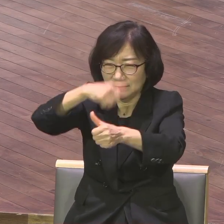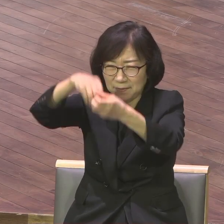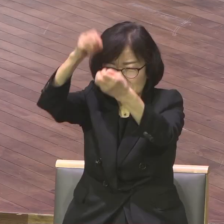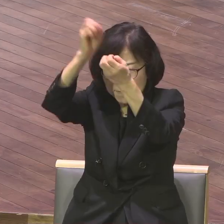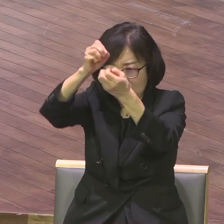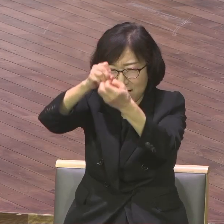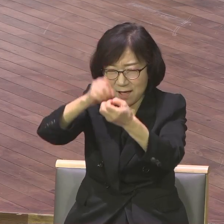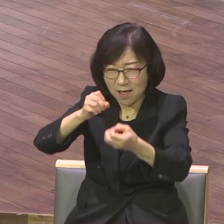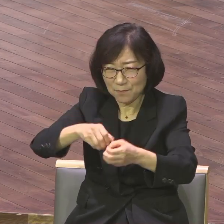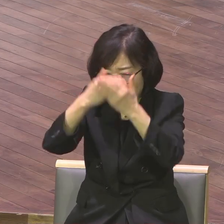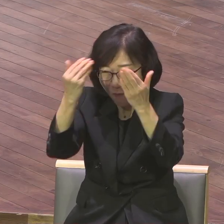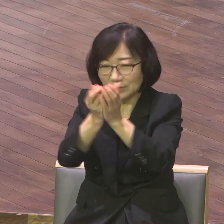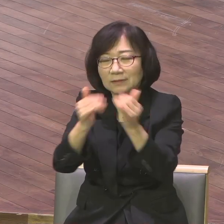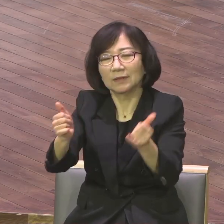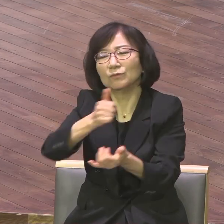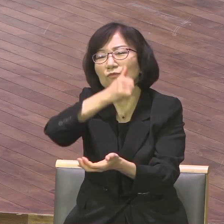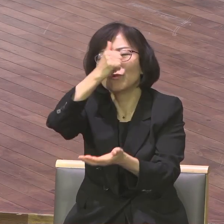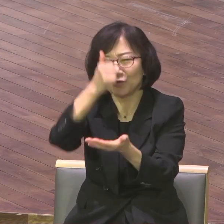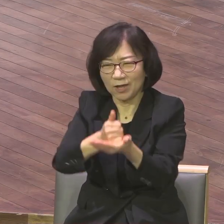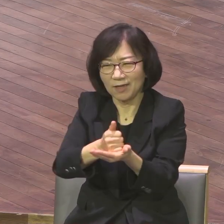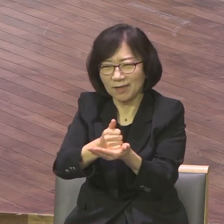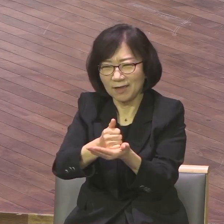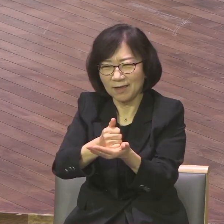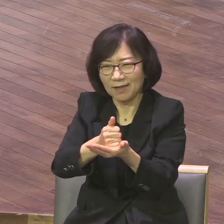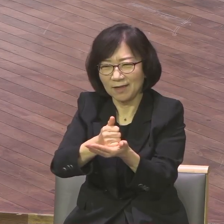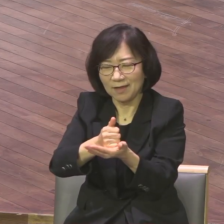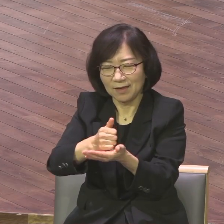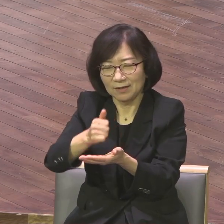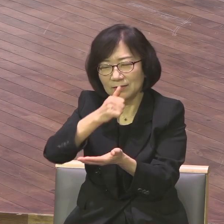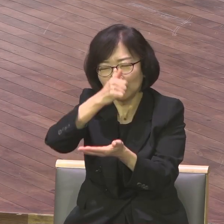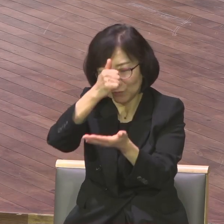타락한 존재입니다. 전적으로 100%.